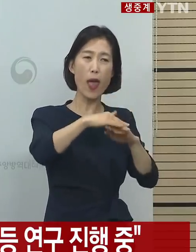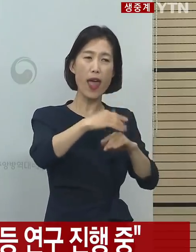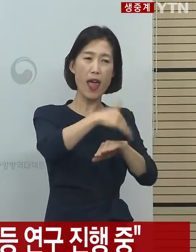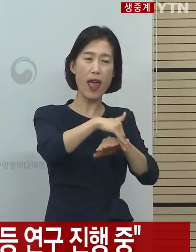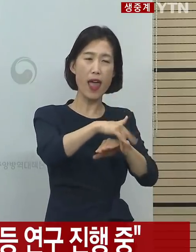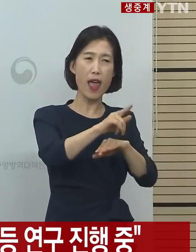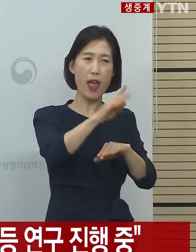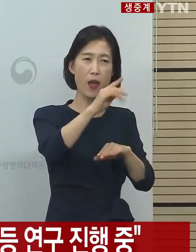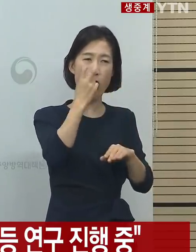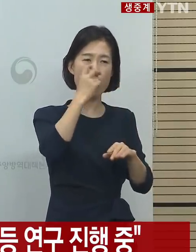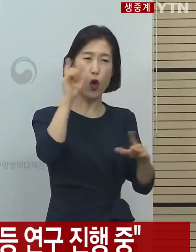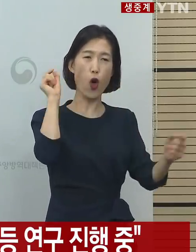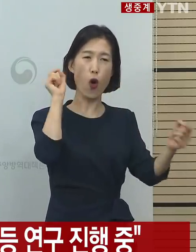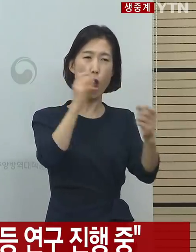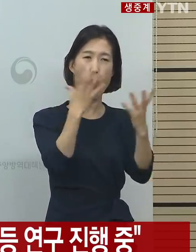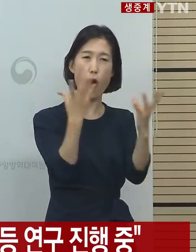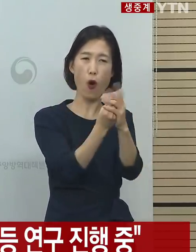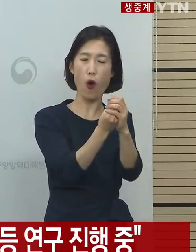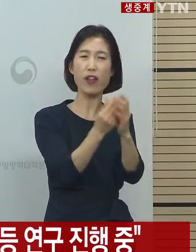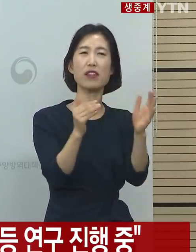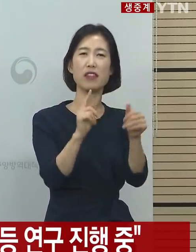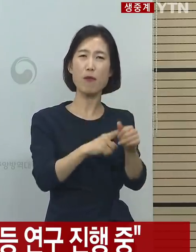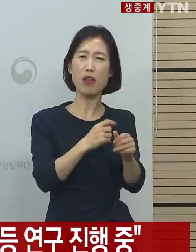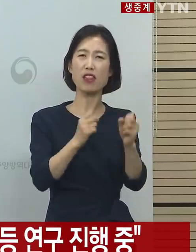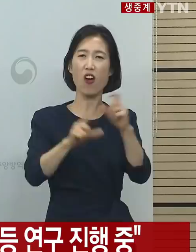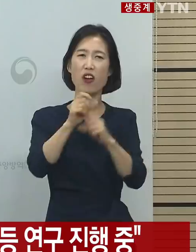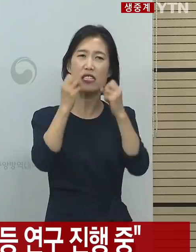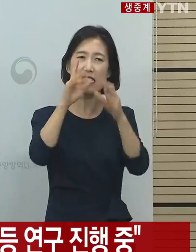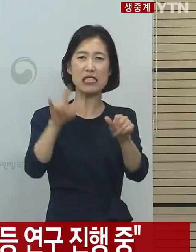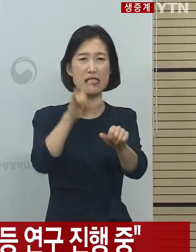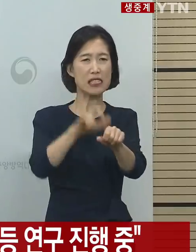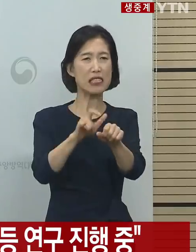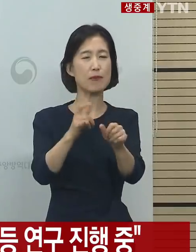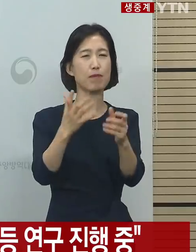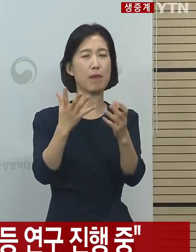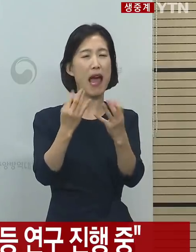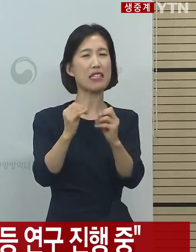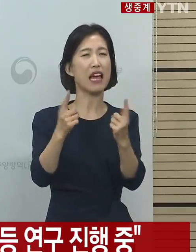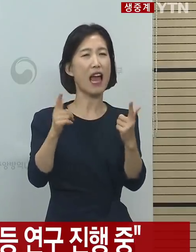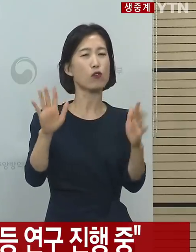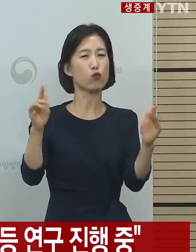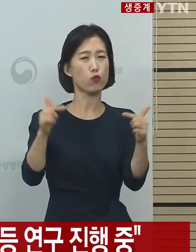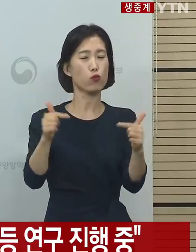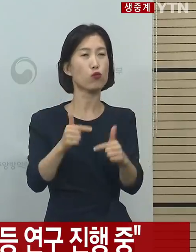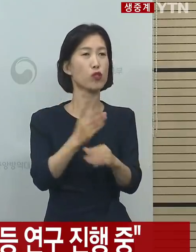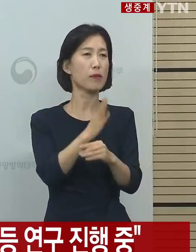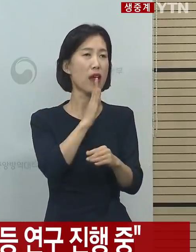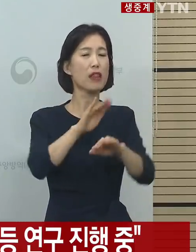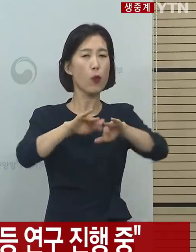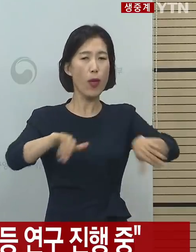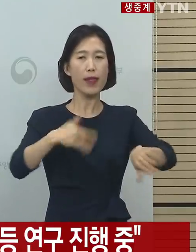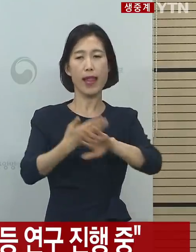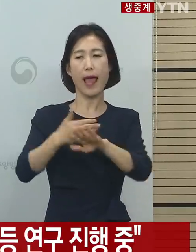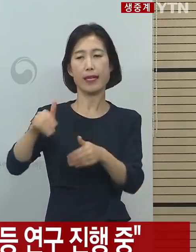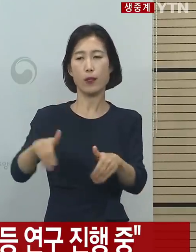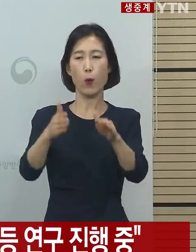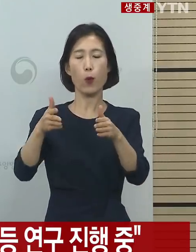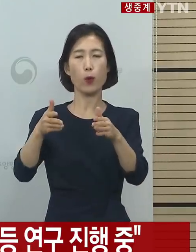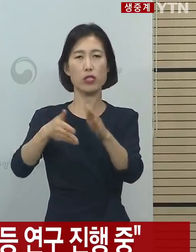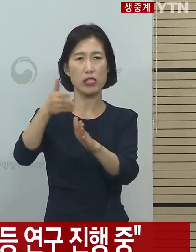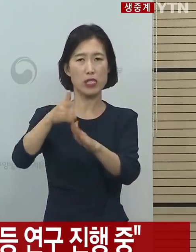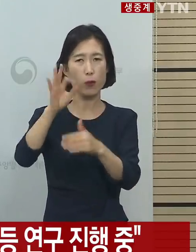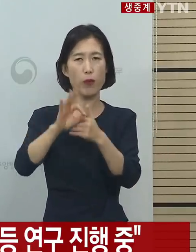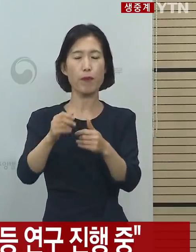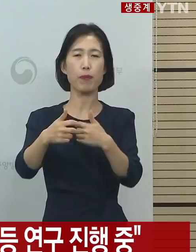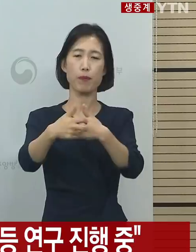돼가면서 같이 환자 수가 좀 줄어들고는 있는 상황입니다. 다른 시도의 경우에도 일부